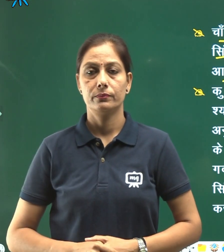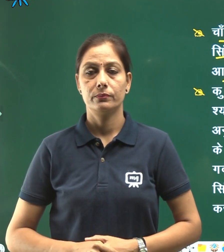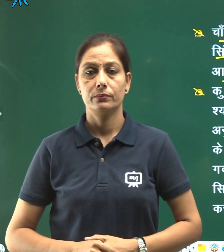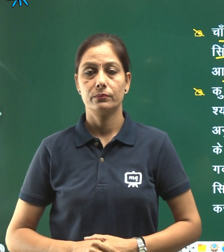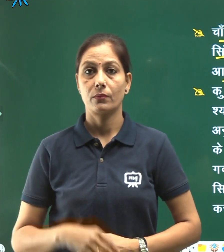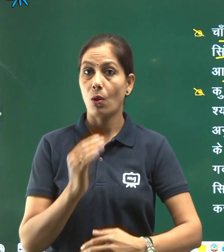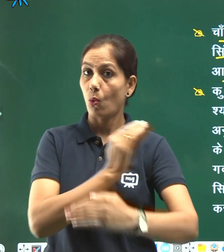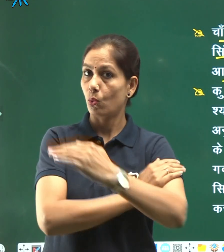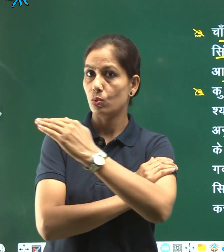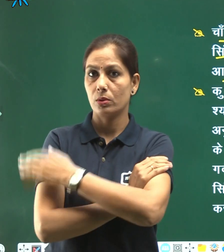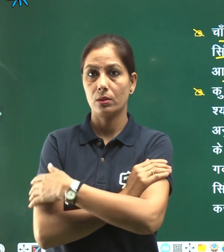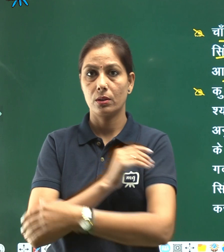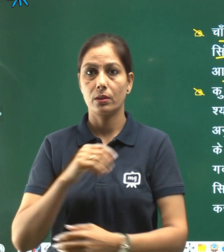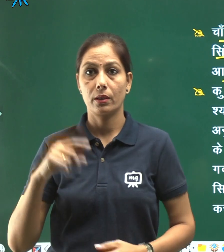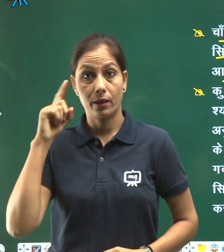कुश्ती के लिए